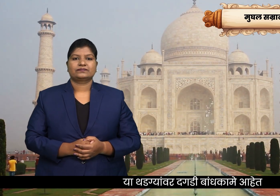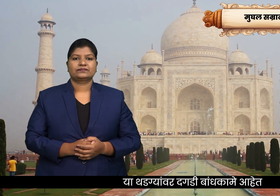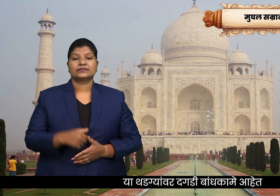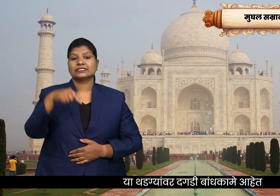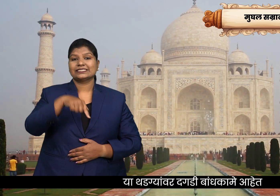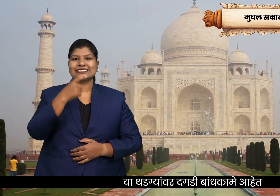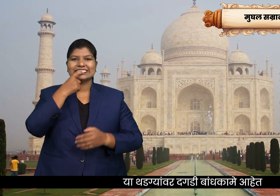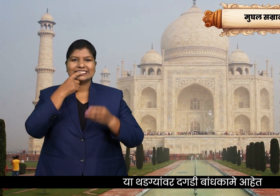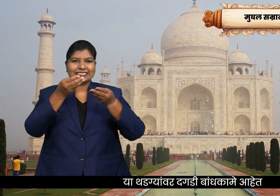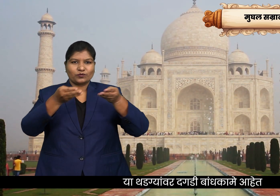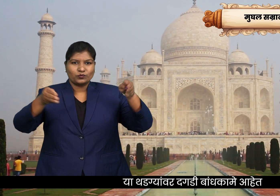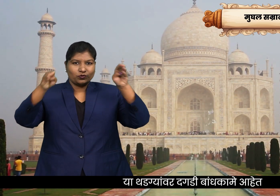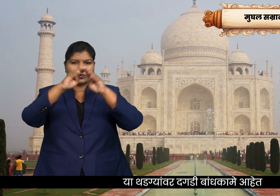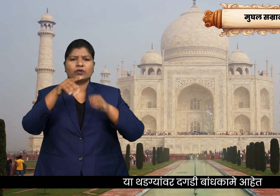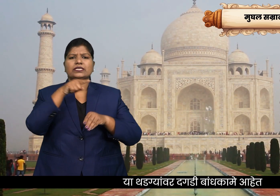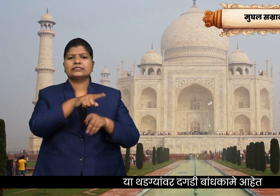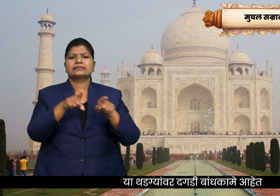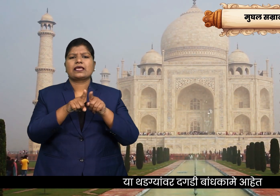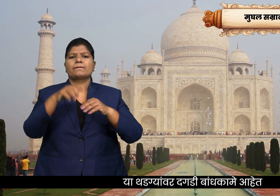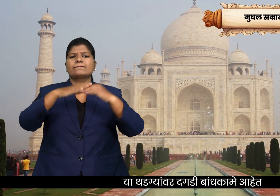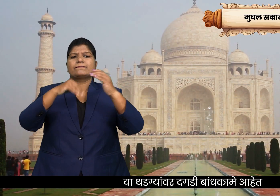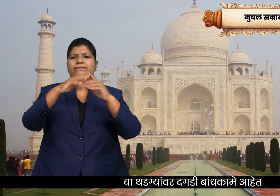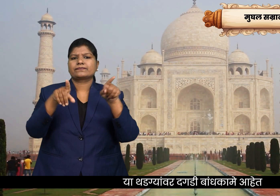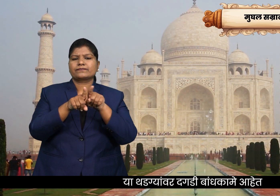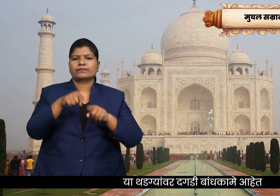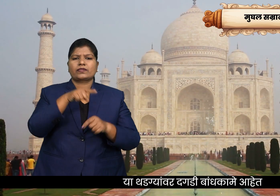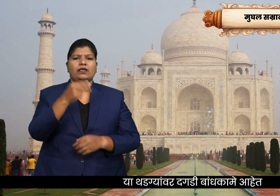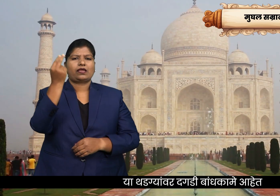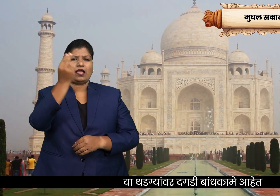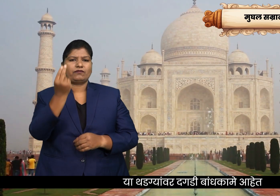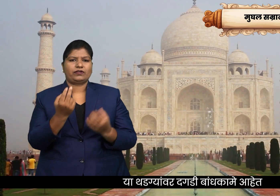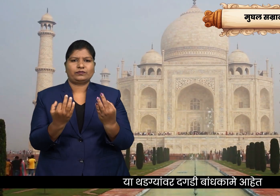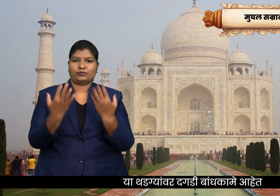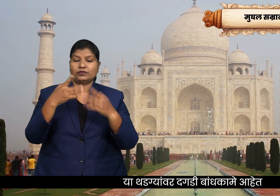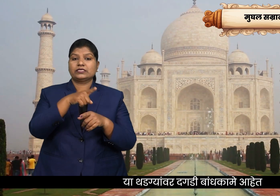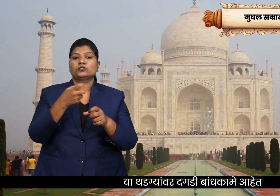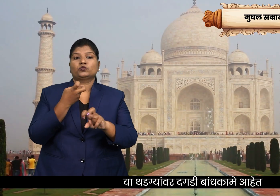या थडग्यावर दगडी बांधकाम ते आहेत